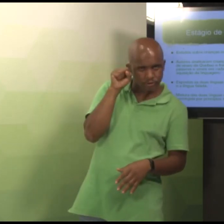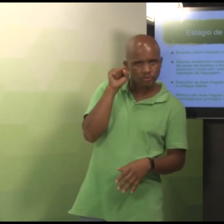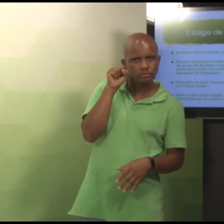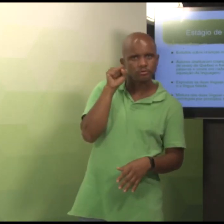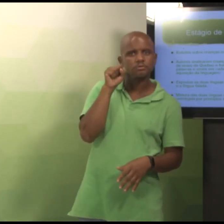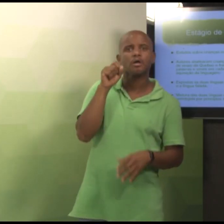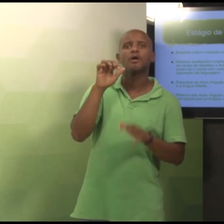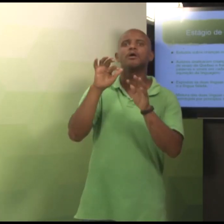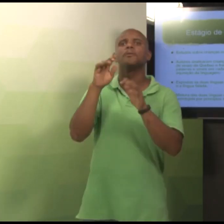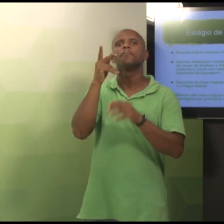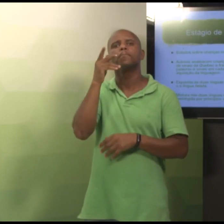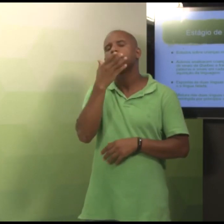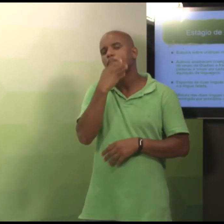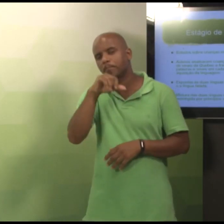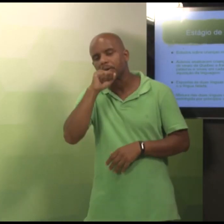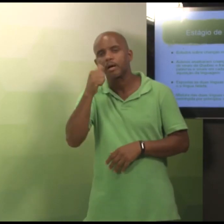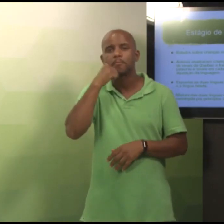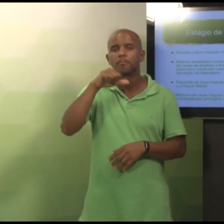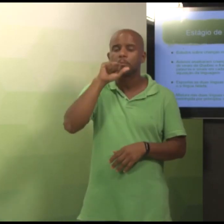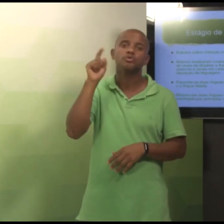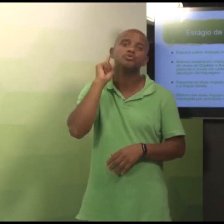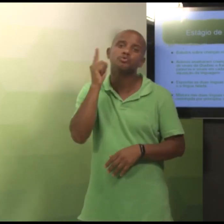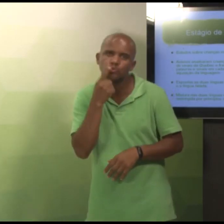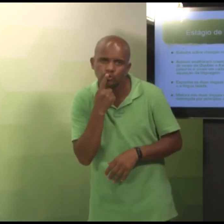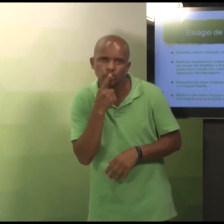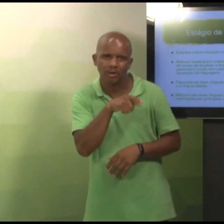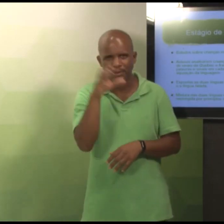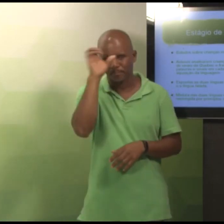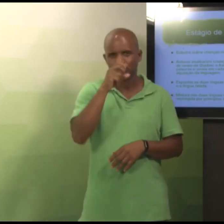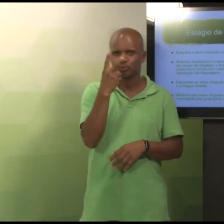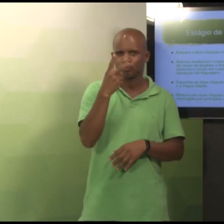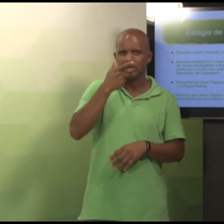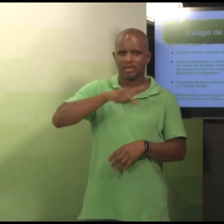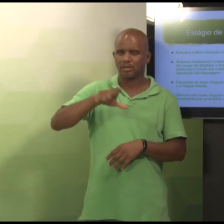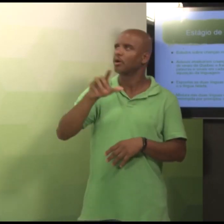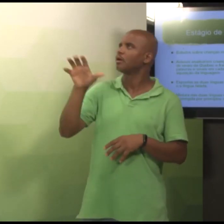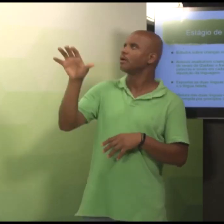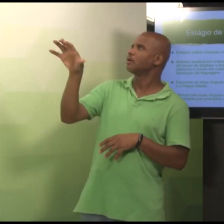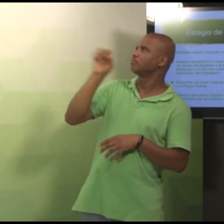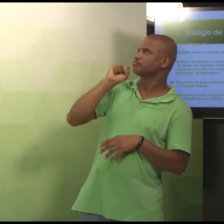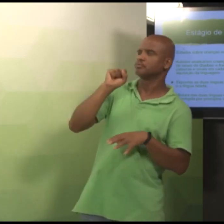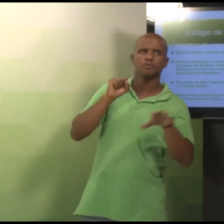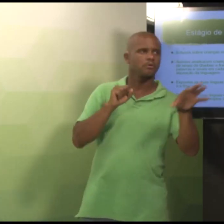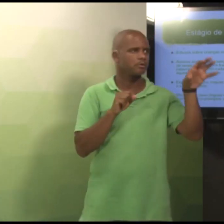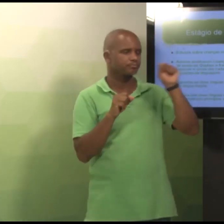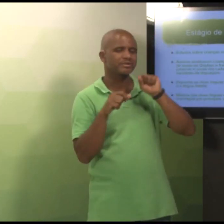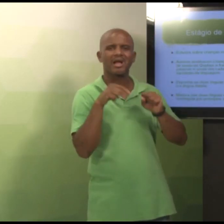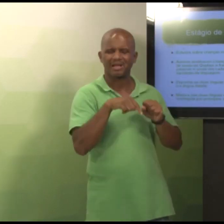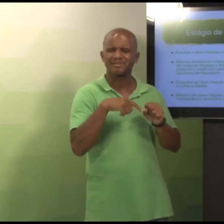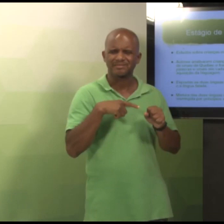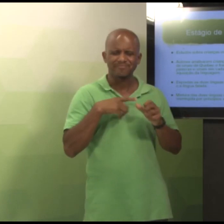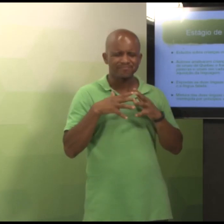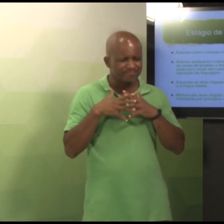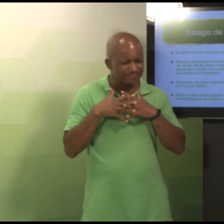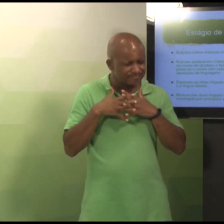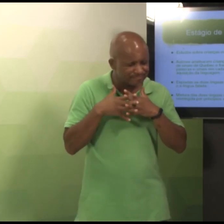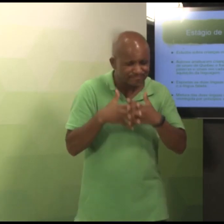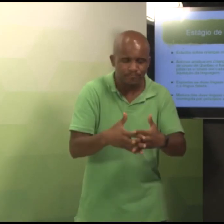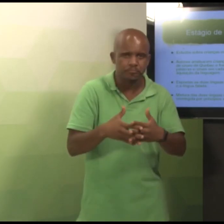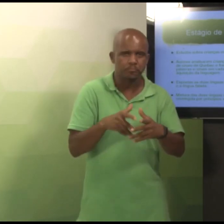Então, a criança ela pode se confundir, porque ela sendo ouvinte, os pais surdos, ela vai